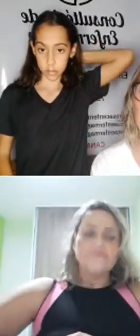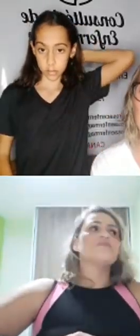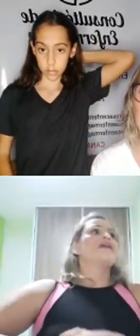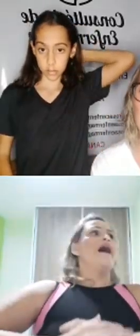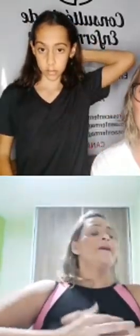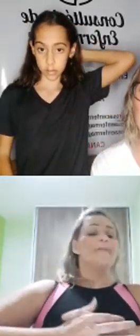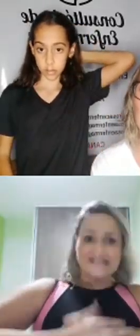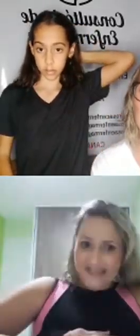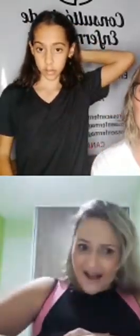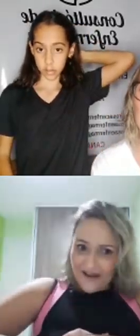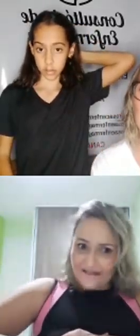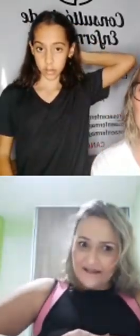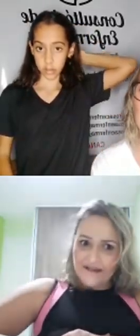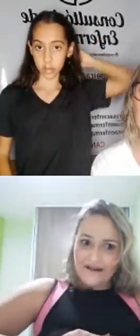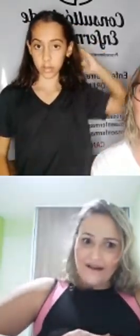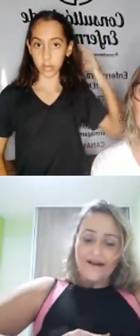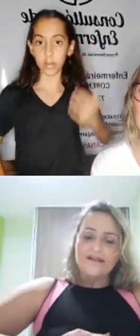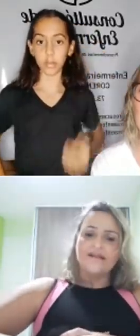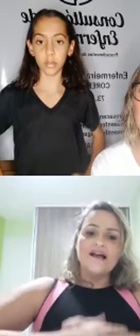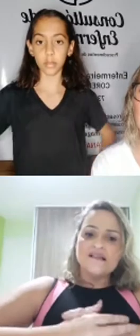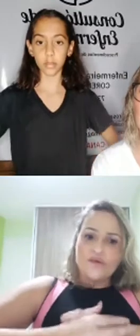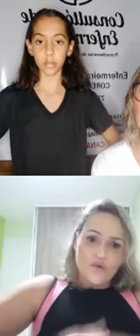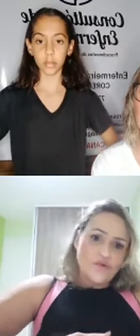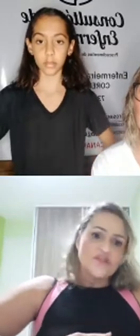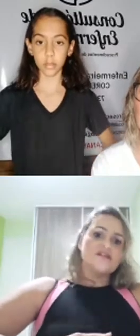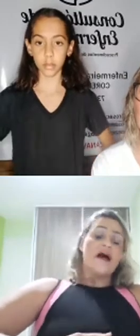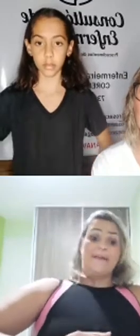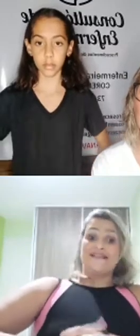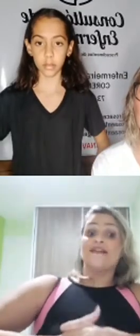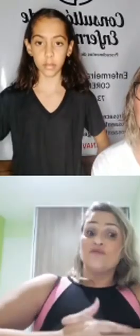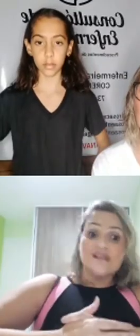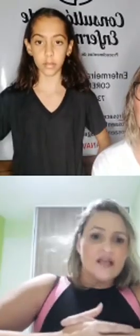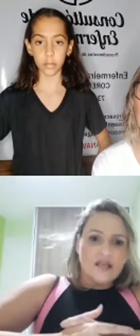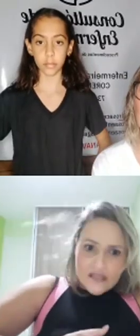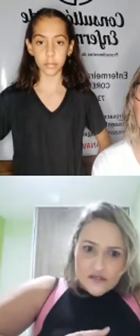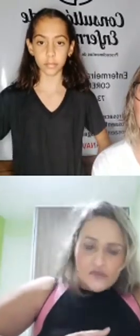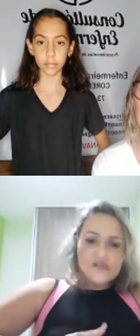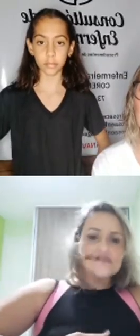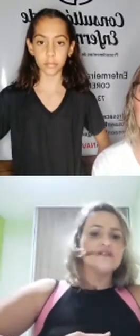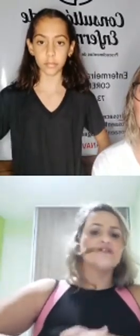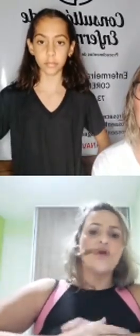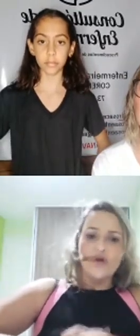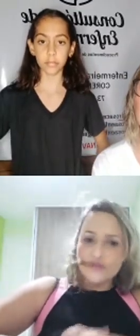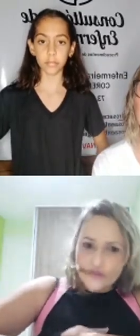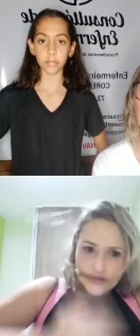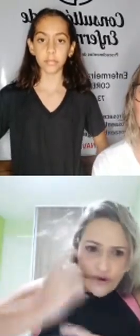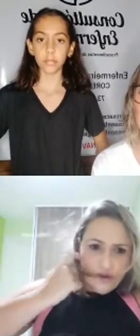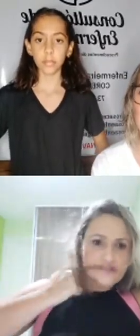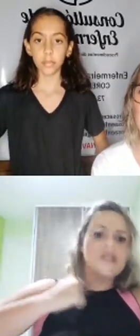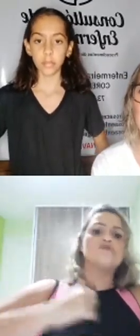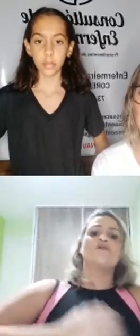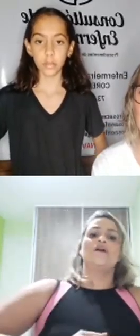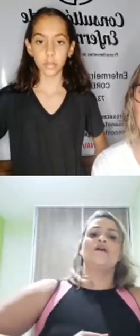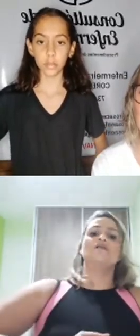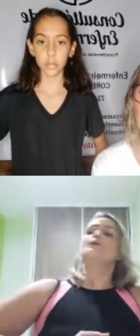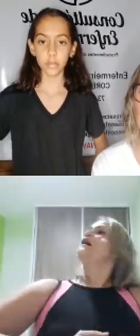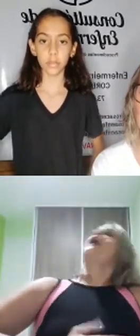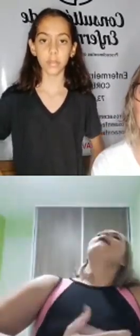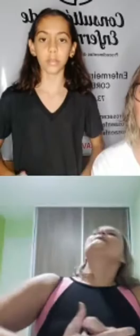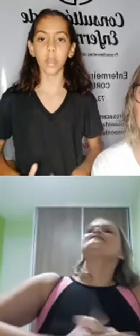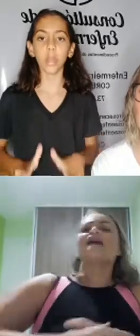dificuldades, apesar das angústias, apesar dos riscos que todos nós estamos